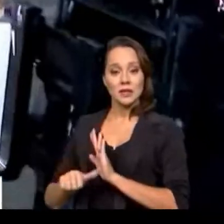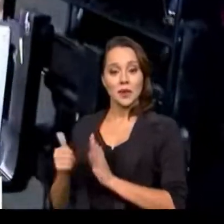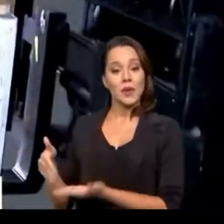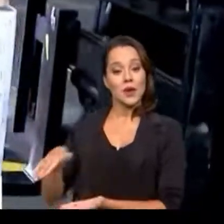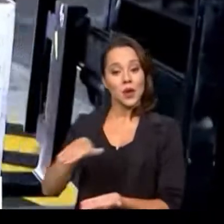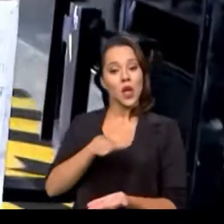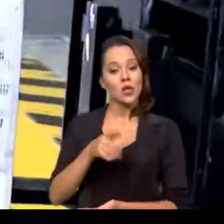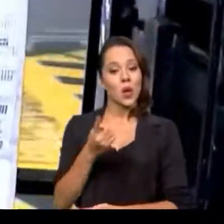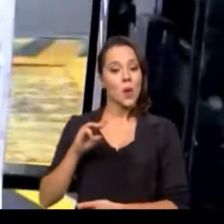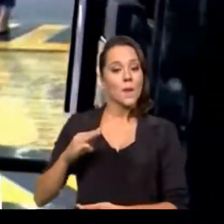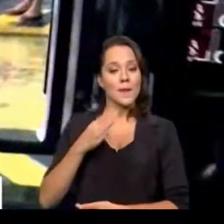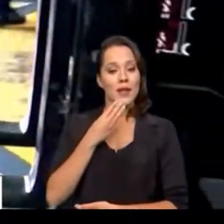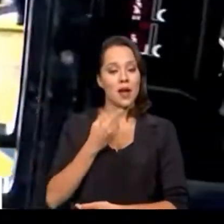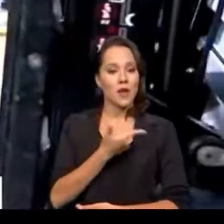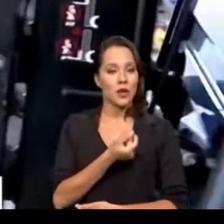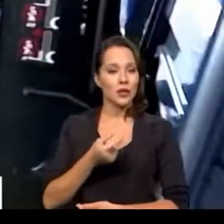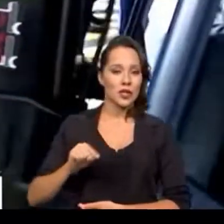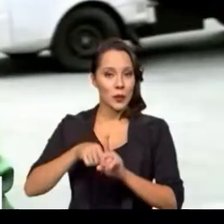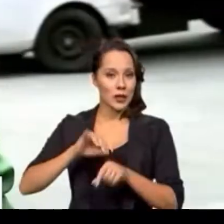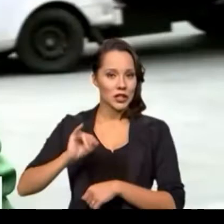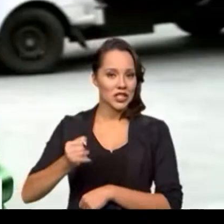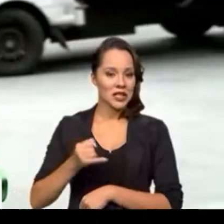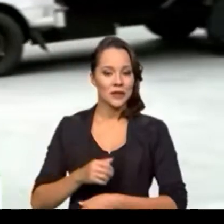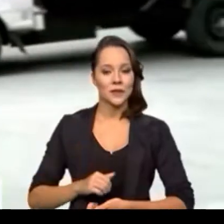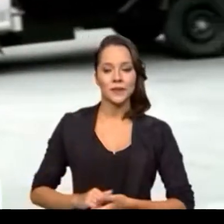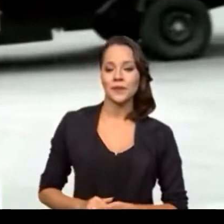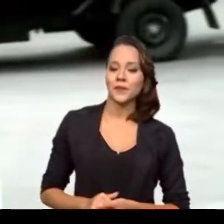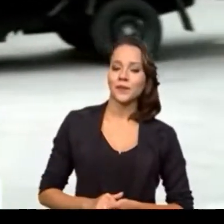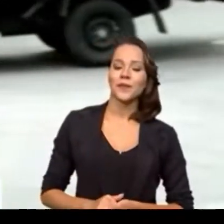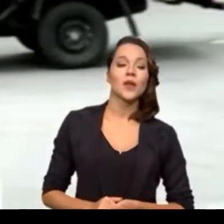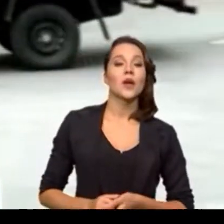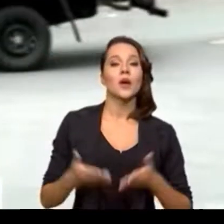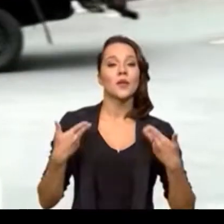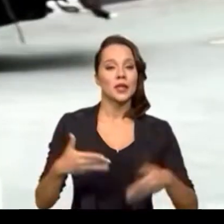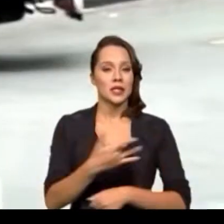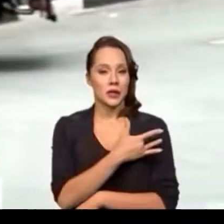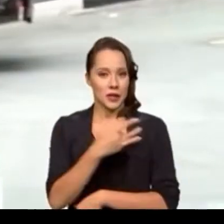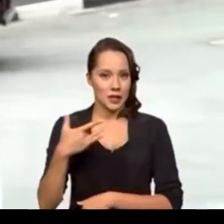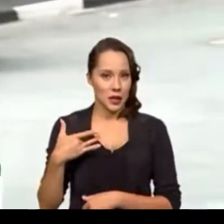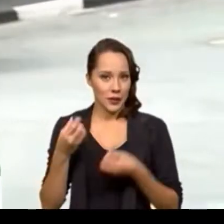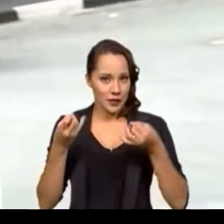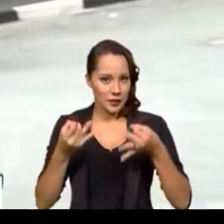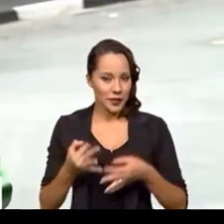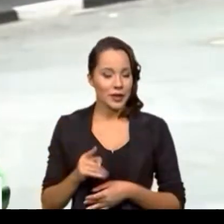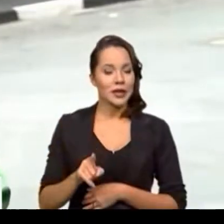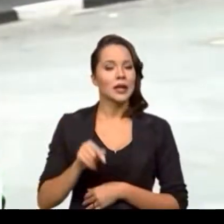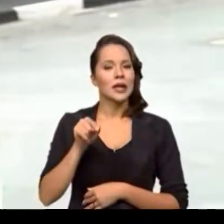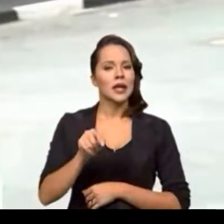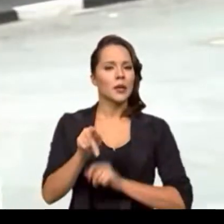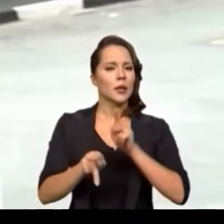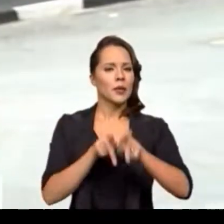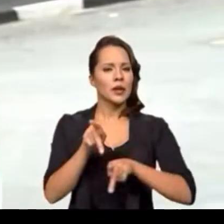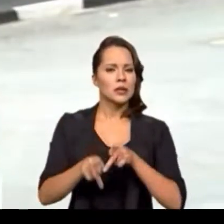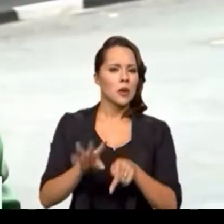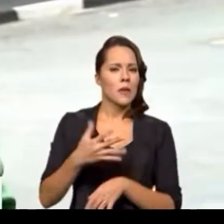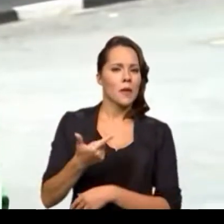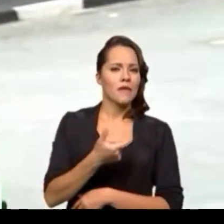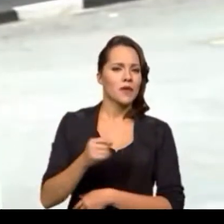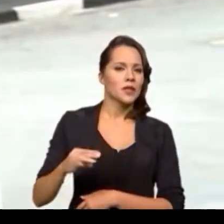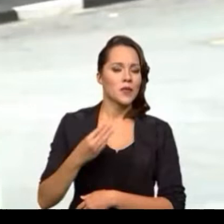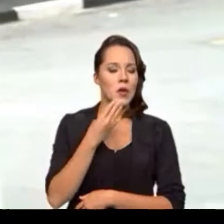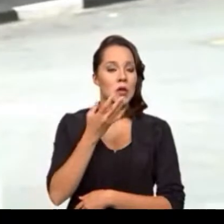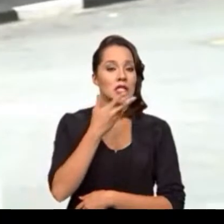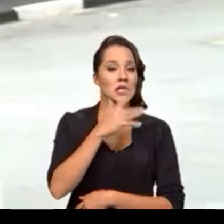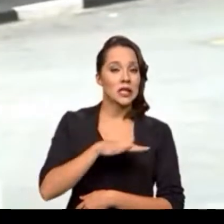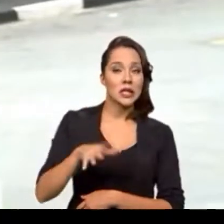lote é de 1 milhão e 200 mil doses de acordo com o Ministério da Saúde o público estimado é de 20 milhões de crianças